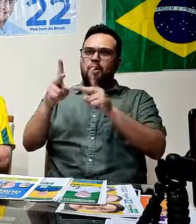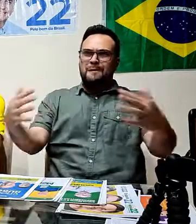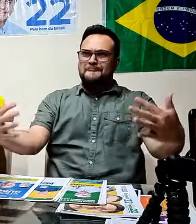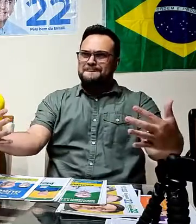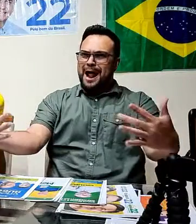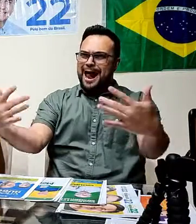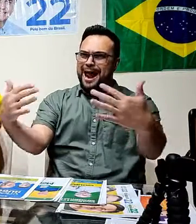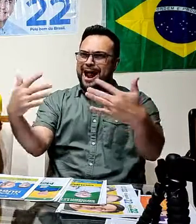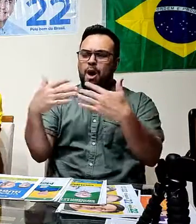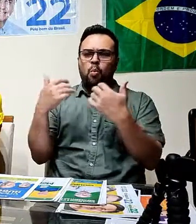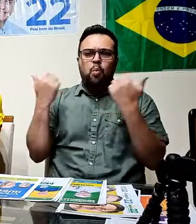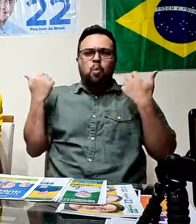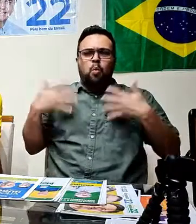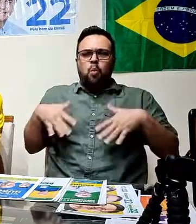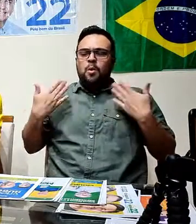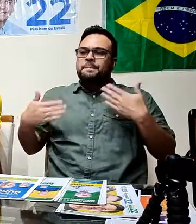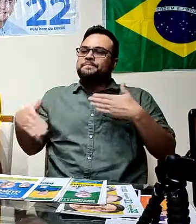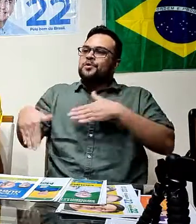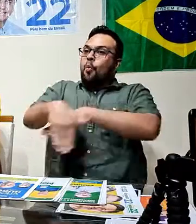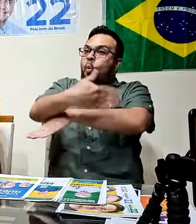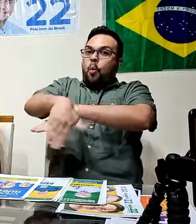rua. Poxa,